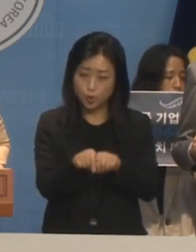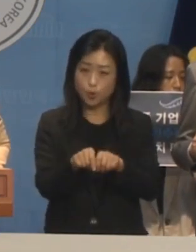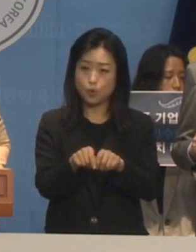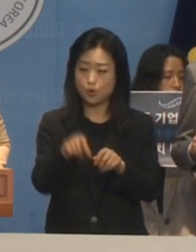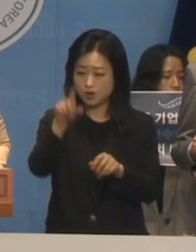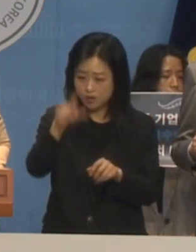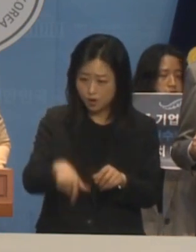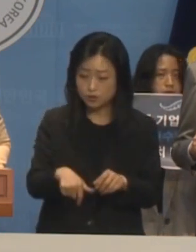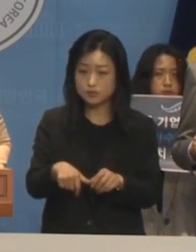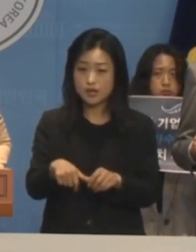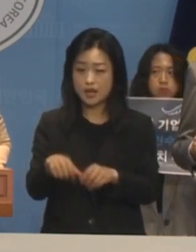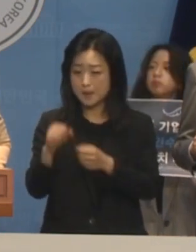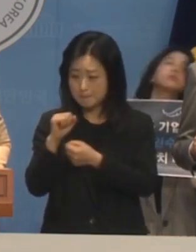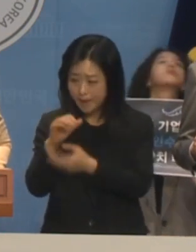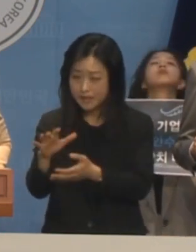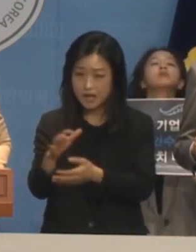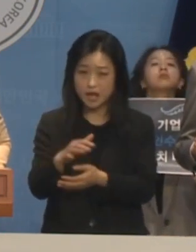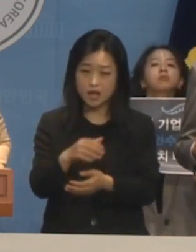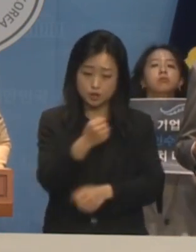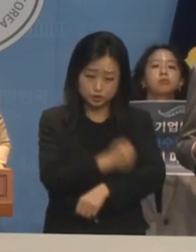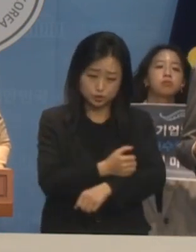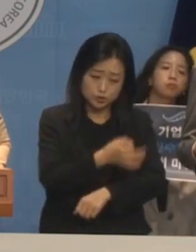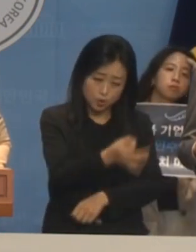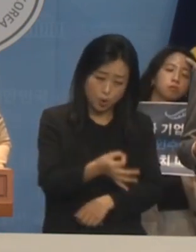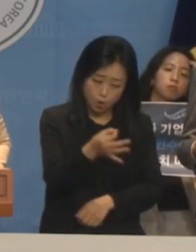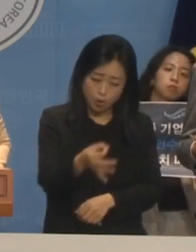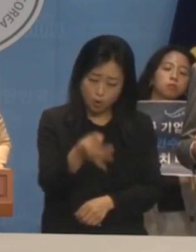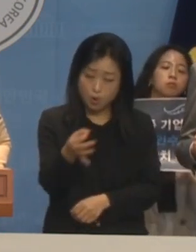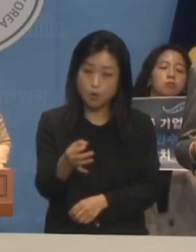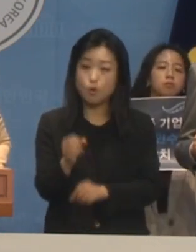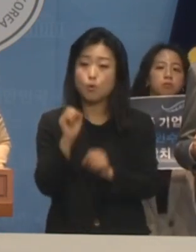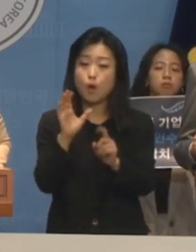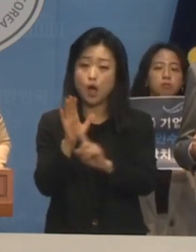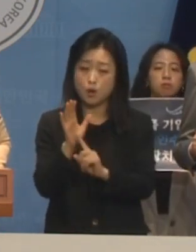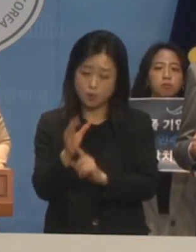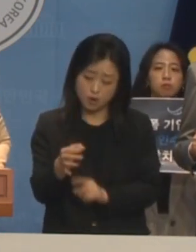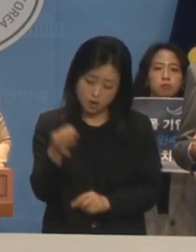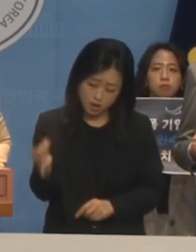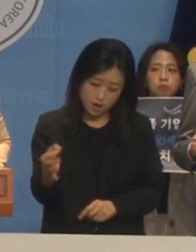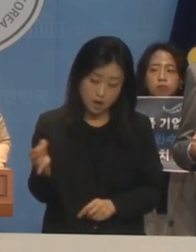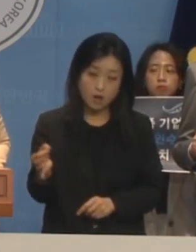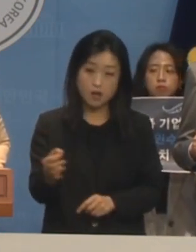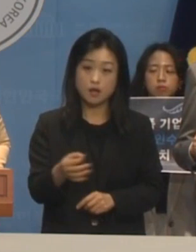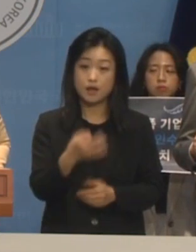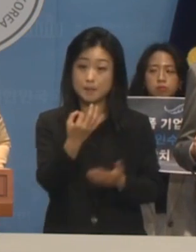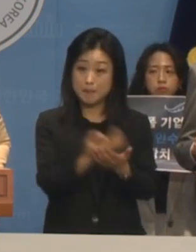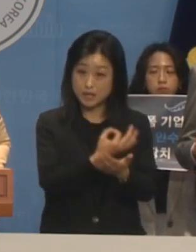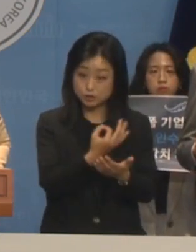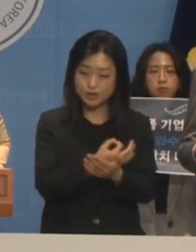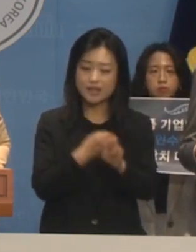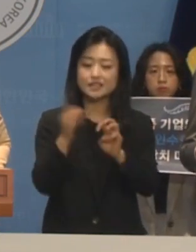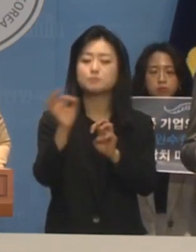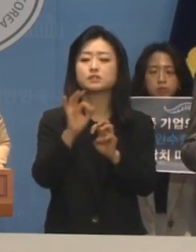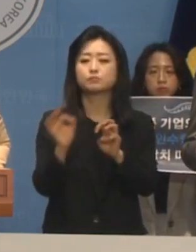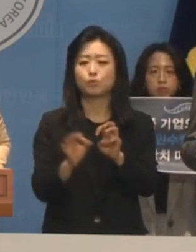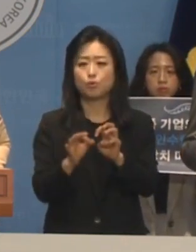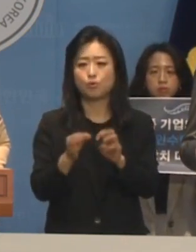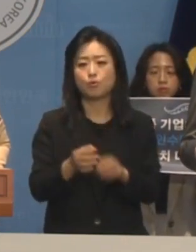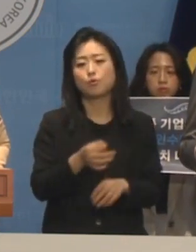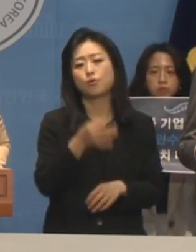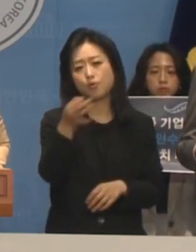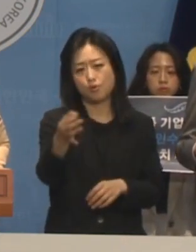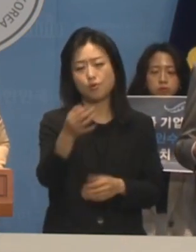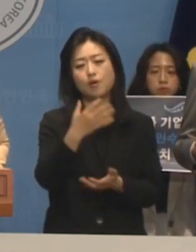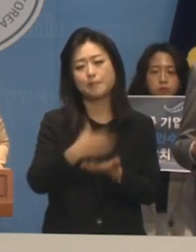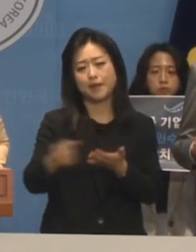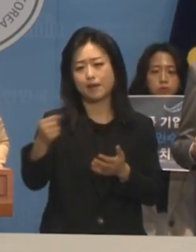수수료, 배달 수수료와 각종 광고비까지 더하면 매출액의 30% 이상을 플랫폼 업체에서